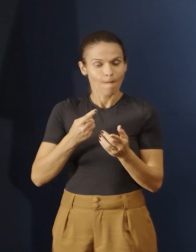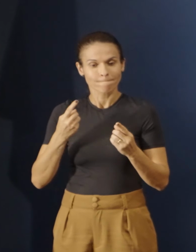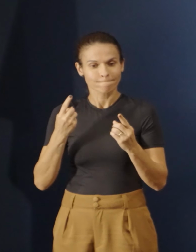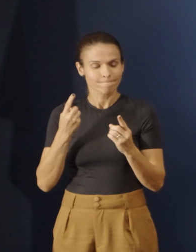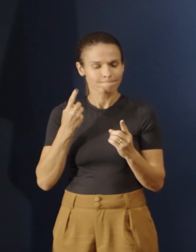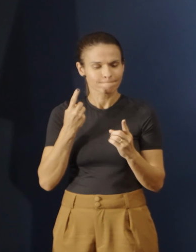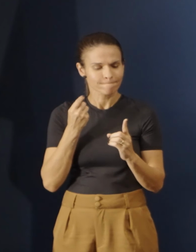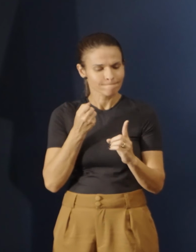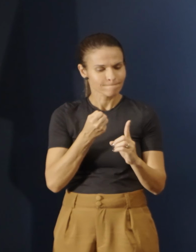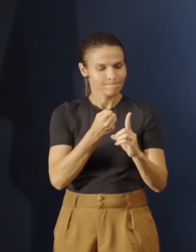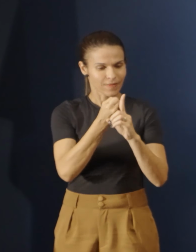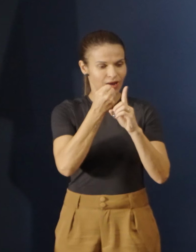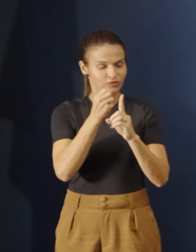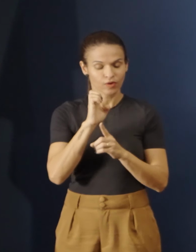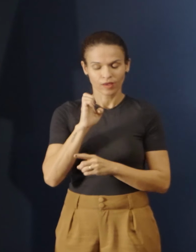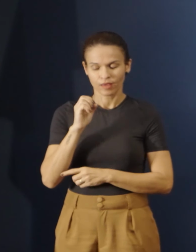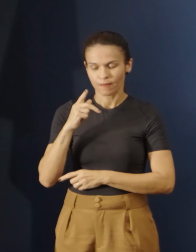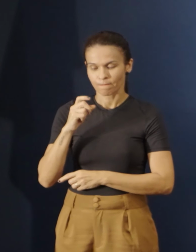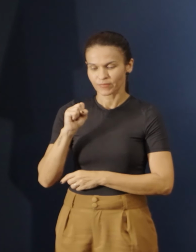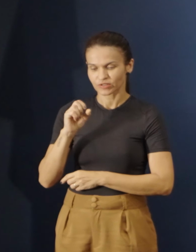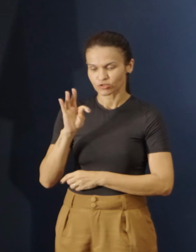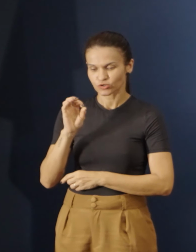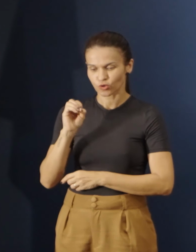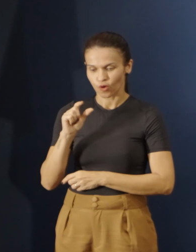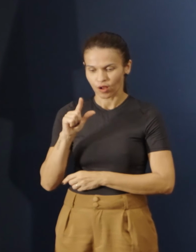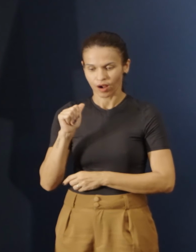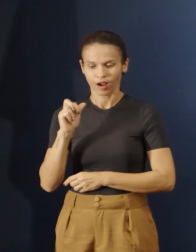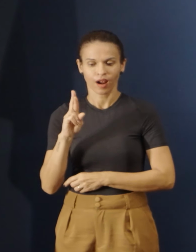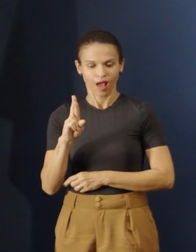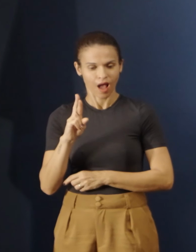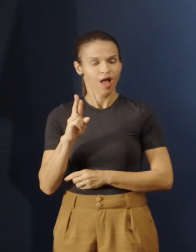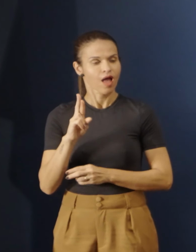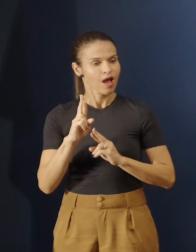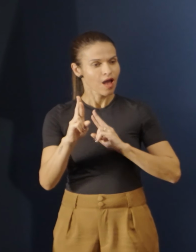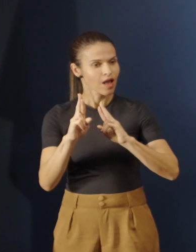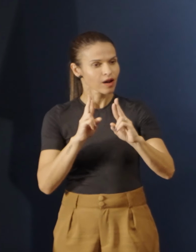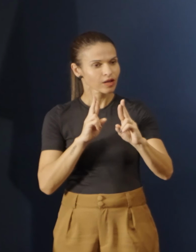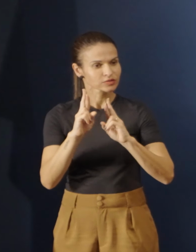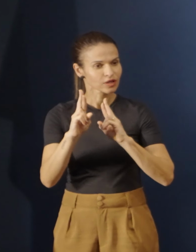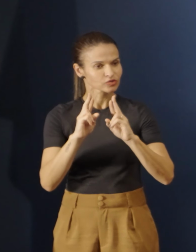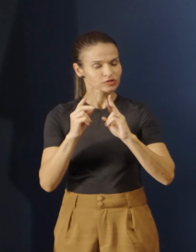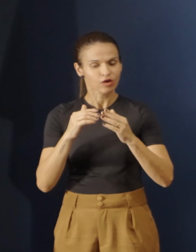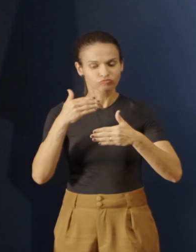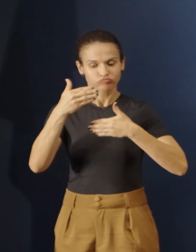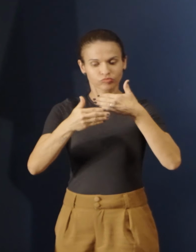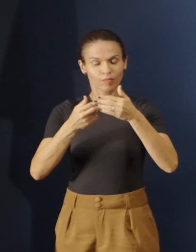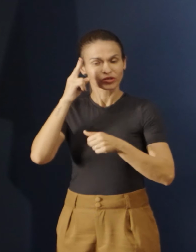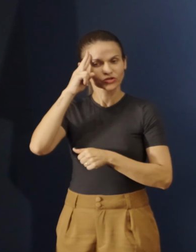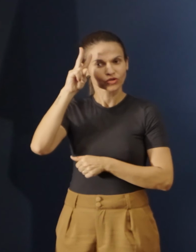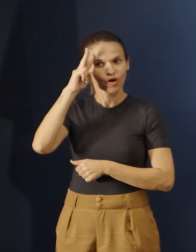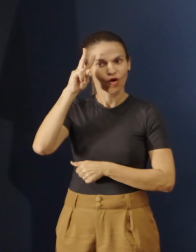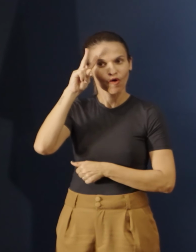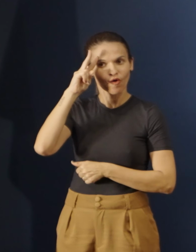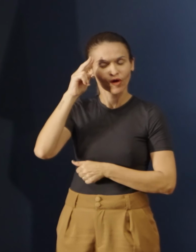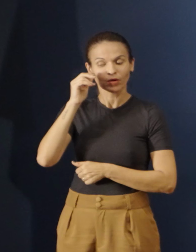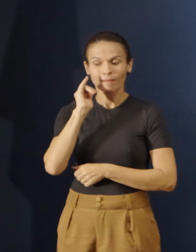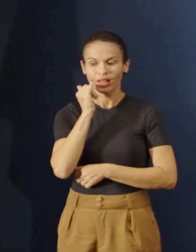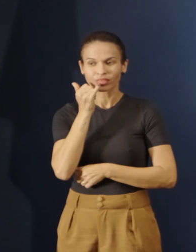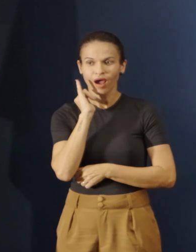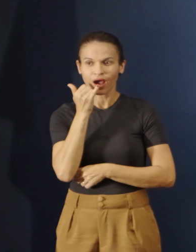epistolar. O pacto epistolar é essa relação remetente, destinatário, onde você constrói uma história, constrói uma